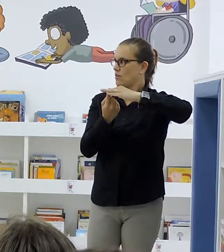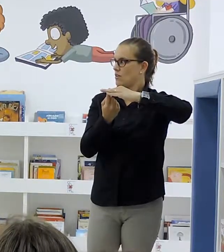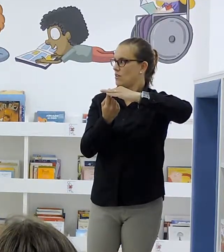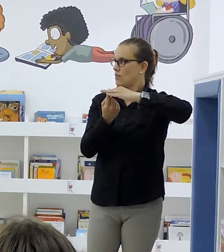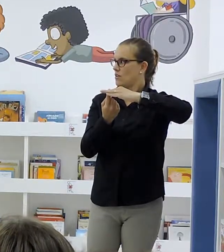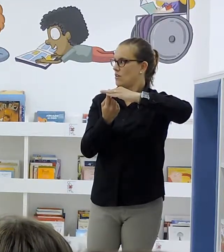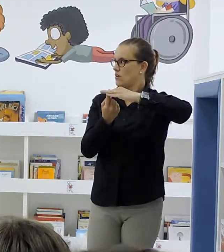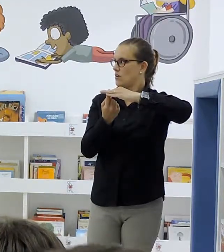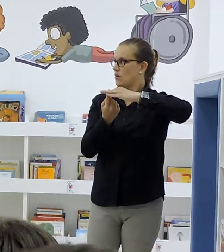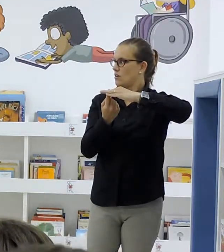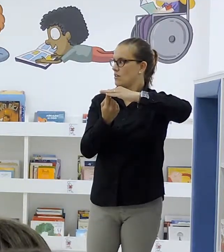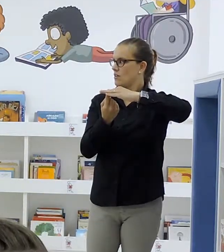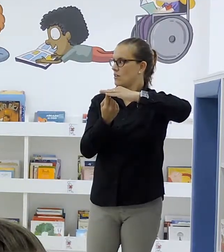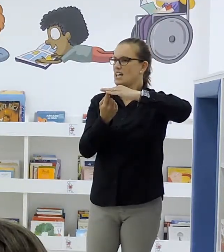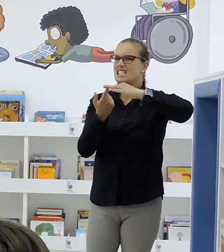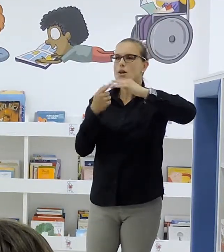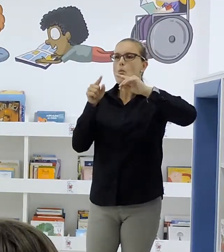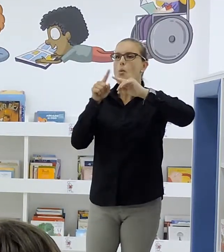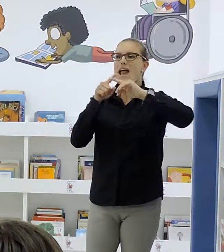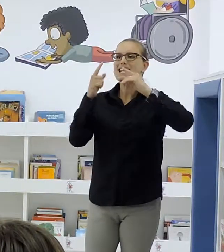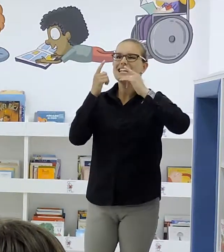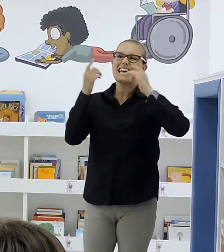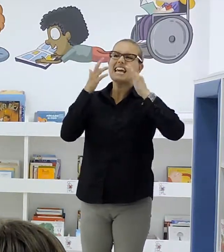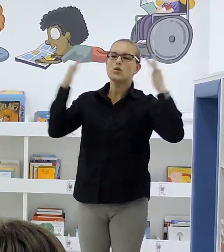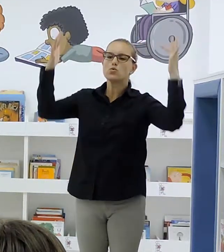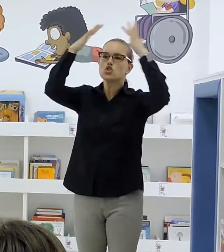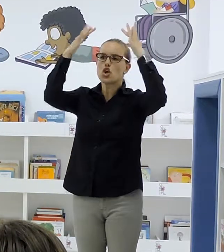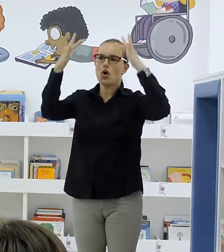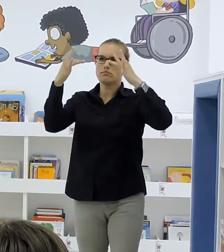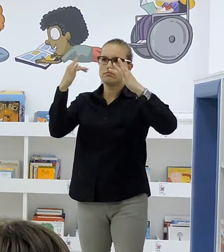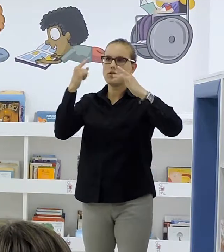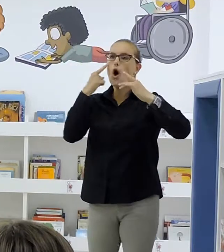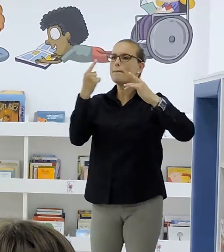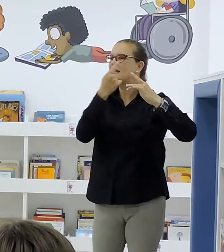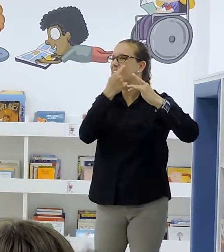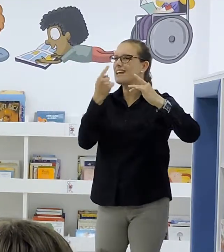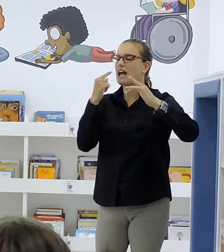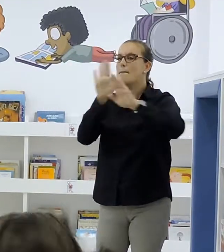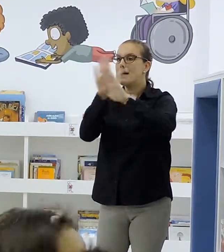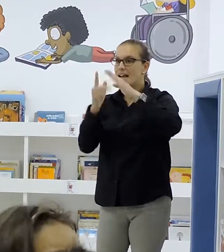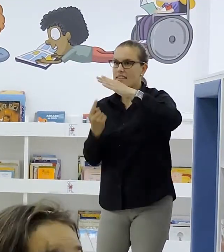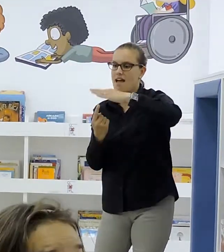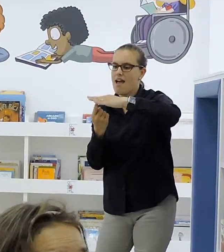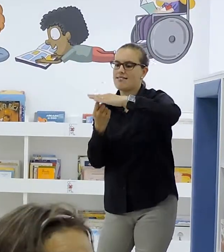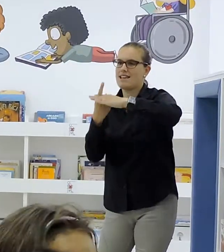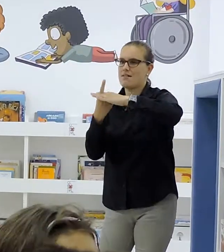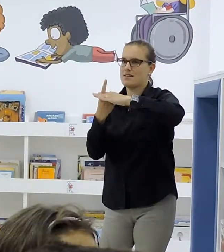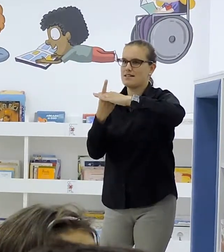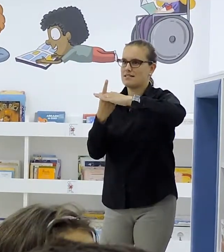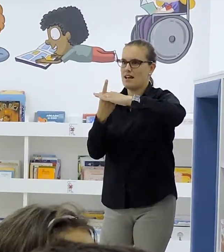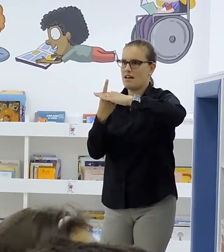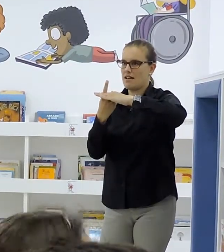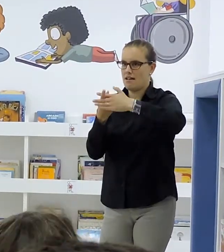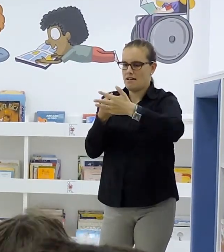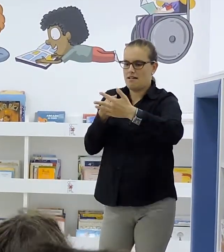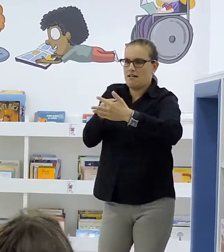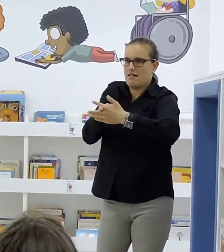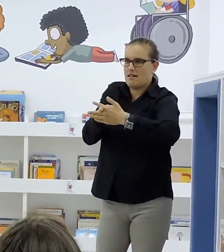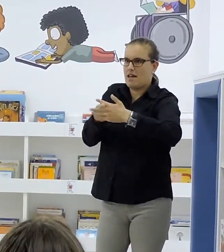¡Ay, Ana! Una ilusión óptica, ¿no? Ana, tu Parece que billete. está atravesado, pero solo es una sensación,